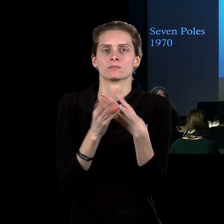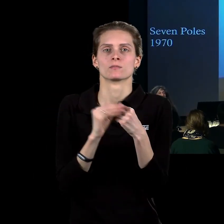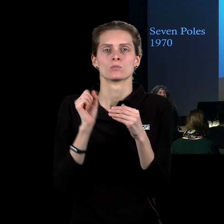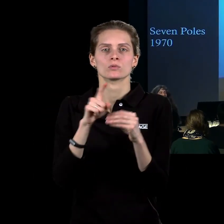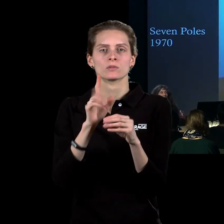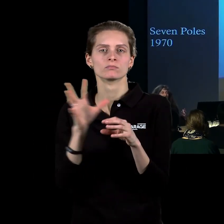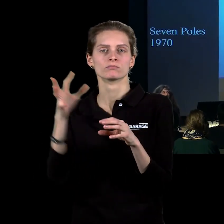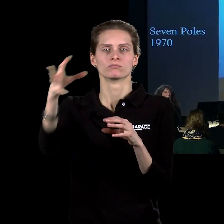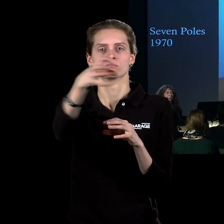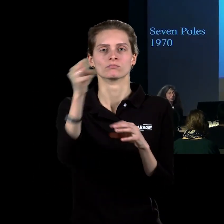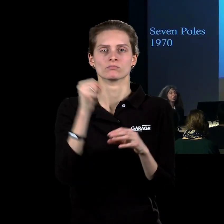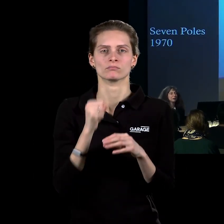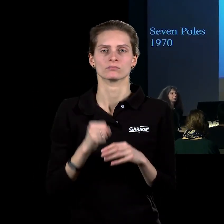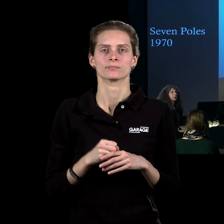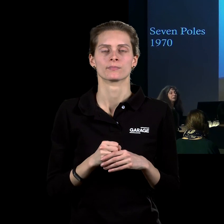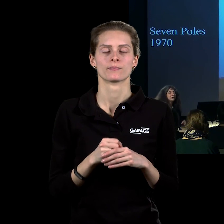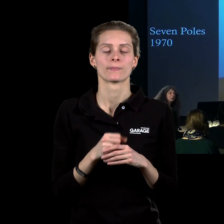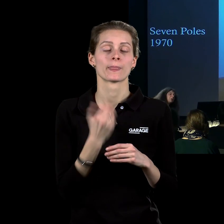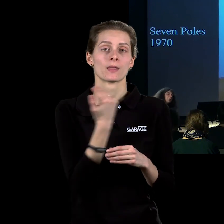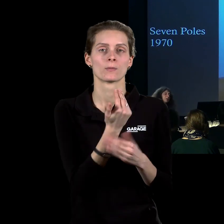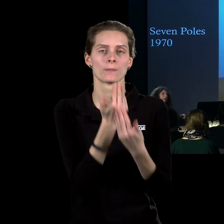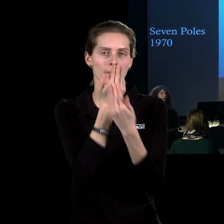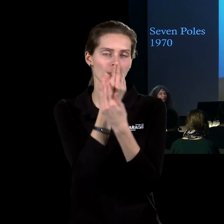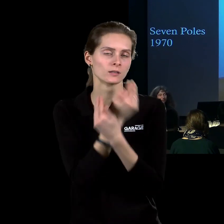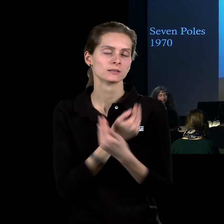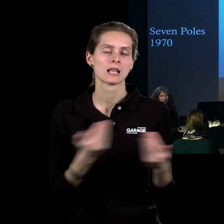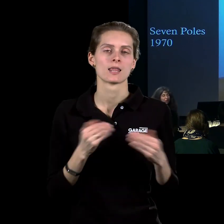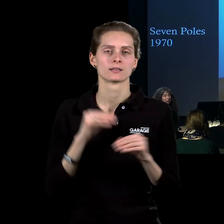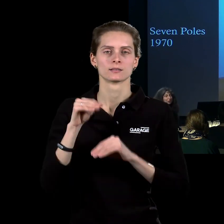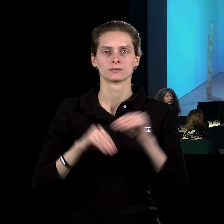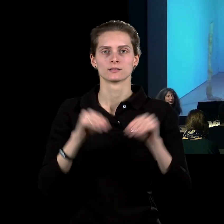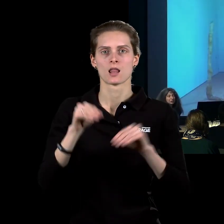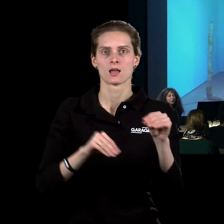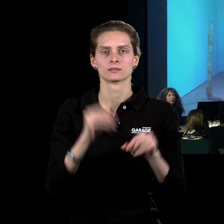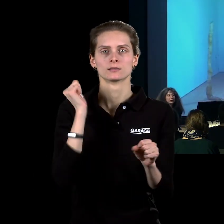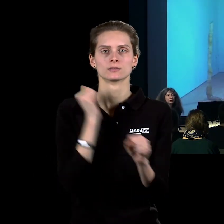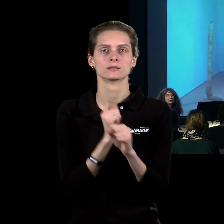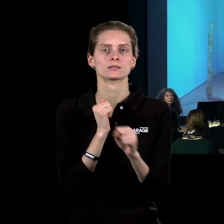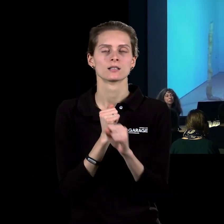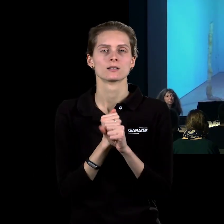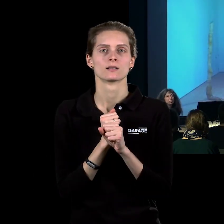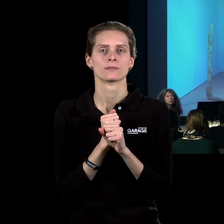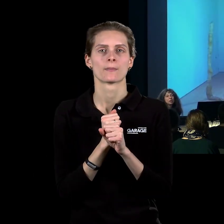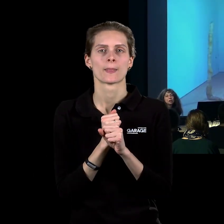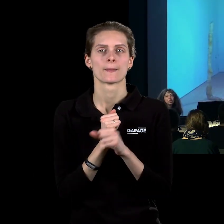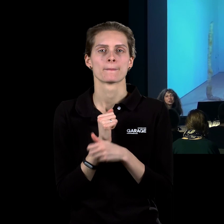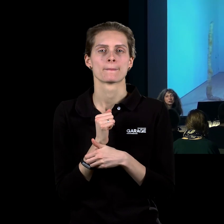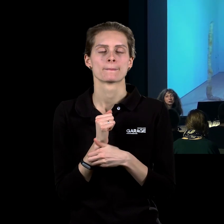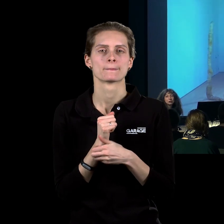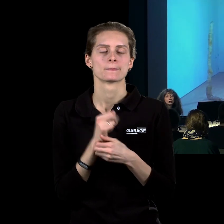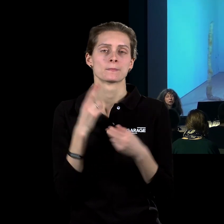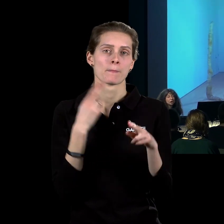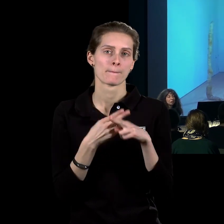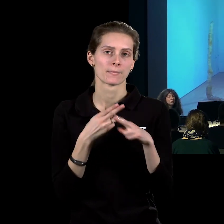до тебя. И ее последнее произведение, последняя инсталляция, сделаны это